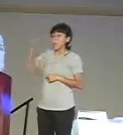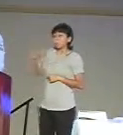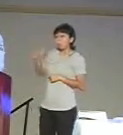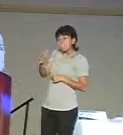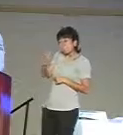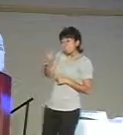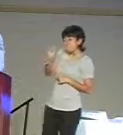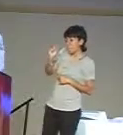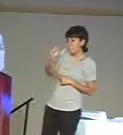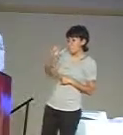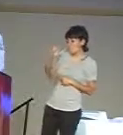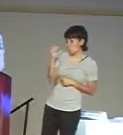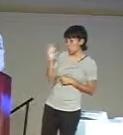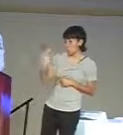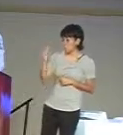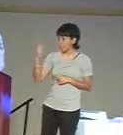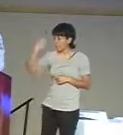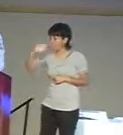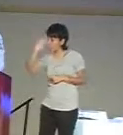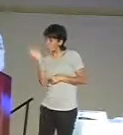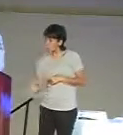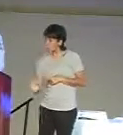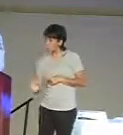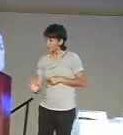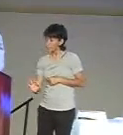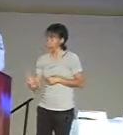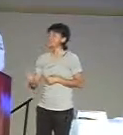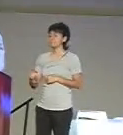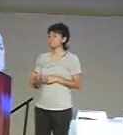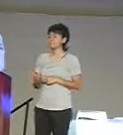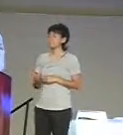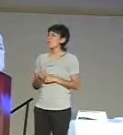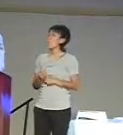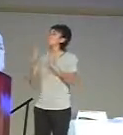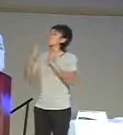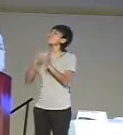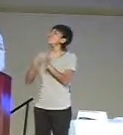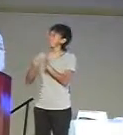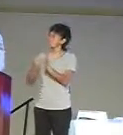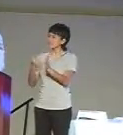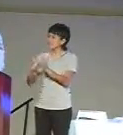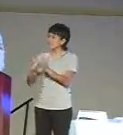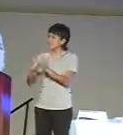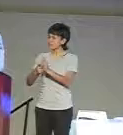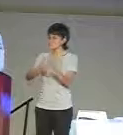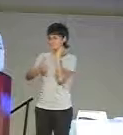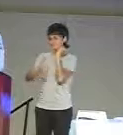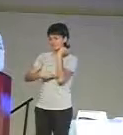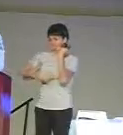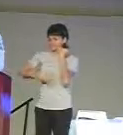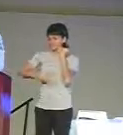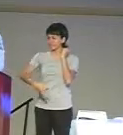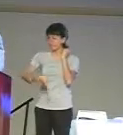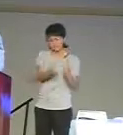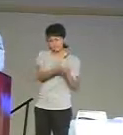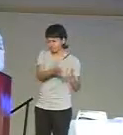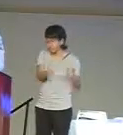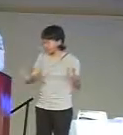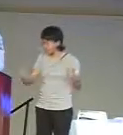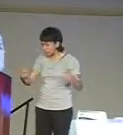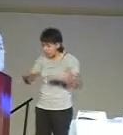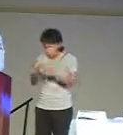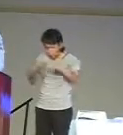21.3%. La frecuencia de embarazo en las adolescentes en nuestro